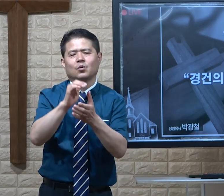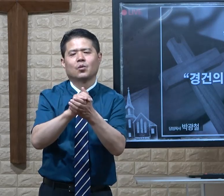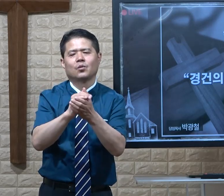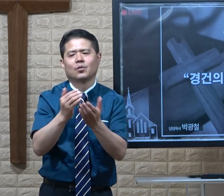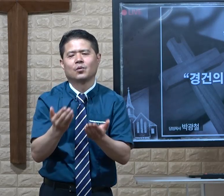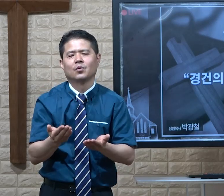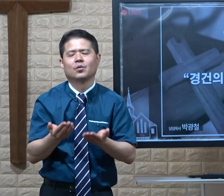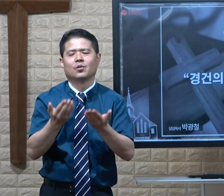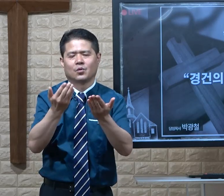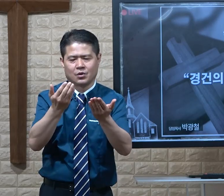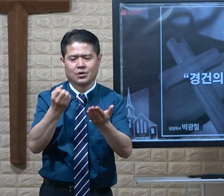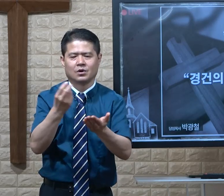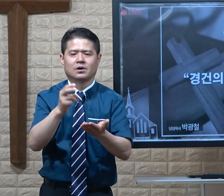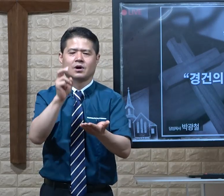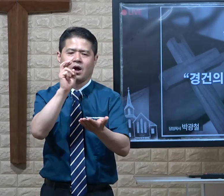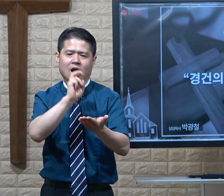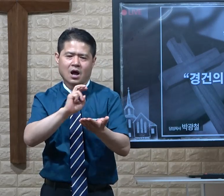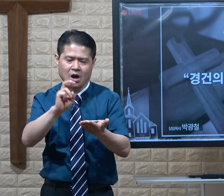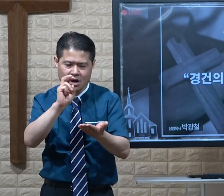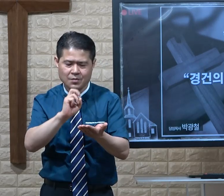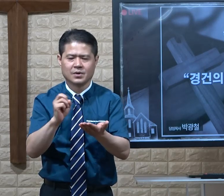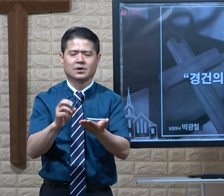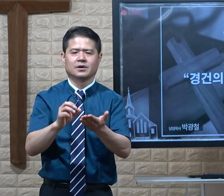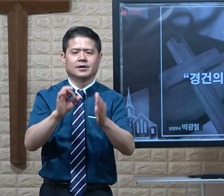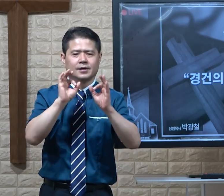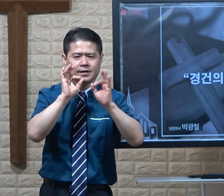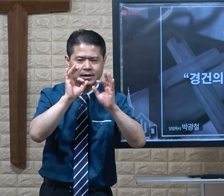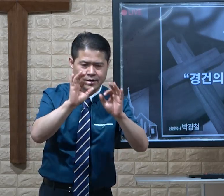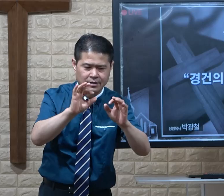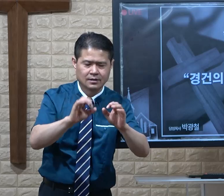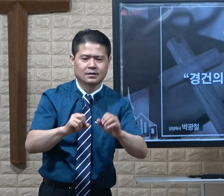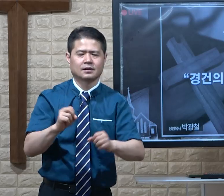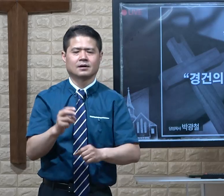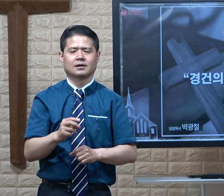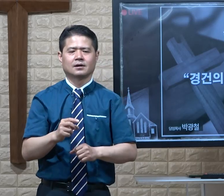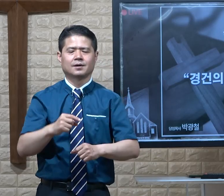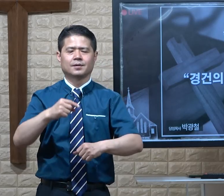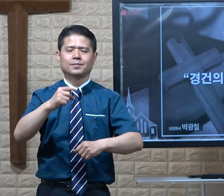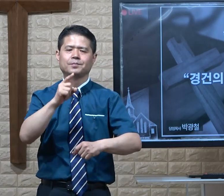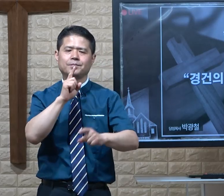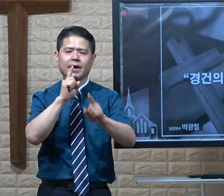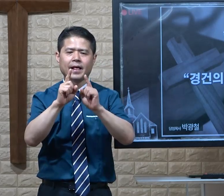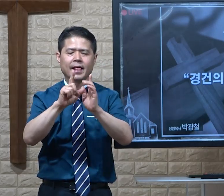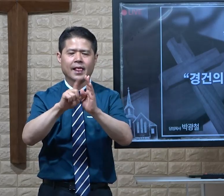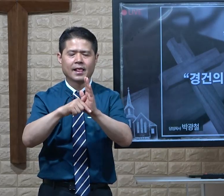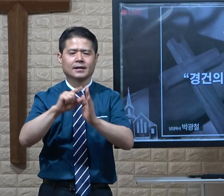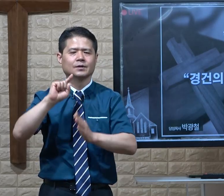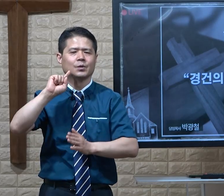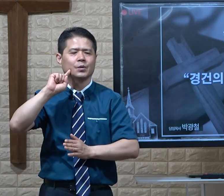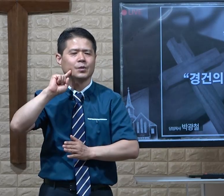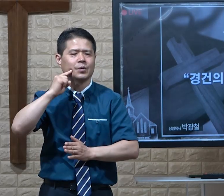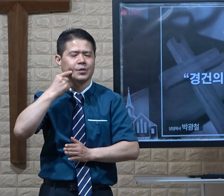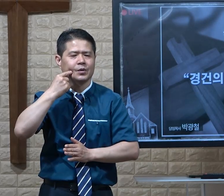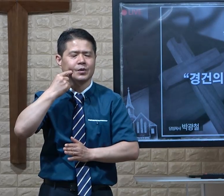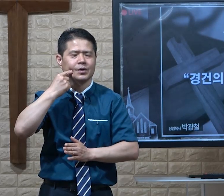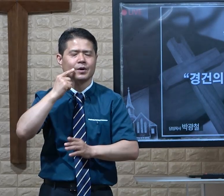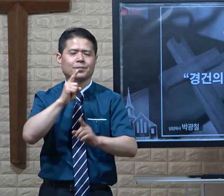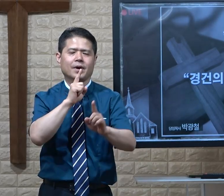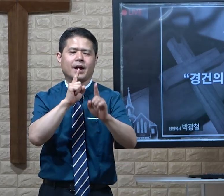회개하는 그런 기도의 자리라는 것입니다. 그래서 우리가 찬양과 복음을 전하고 그